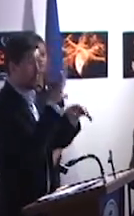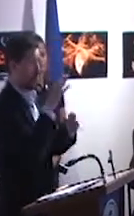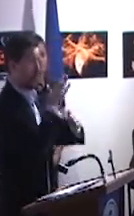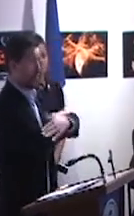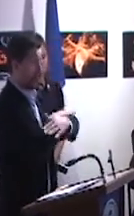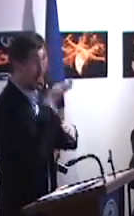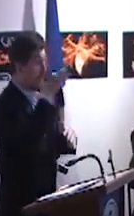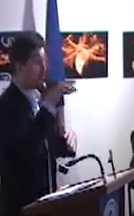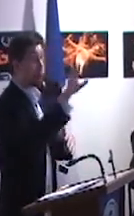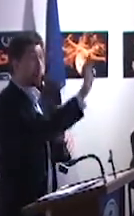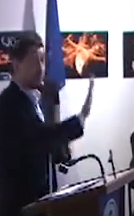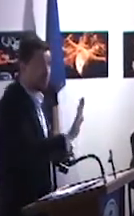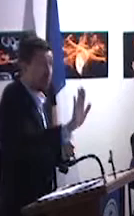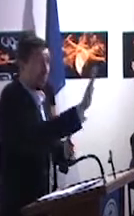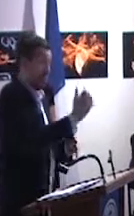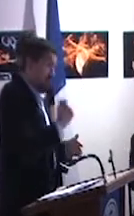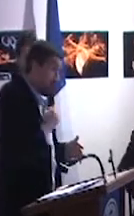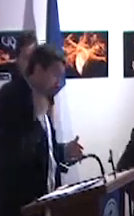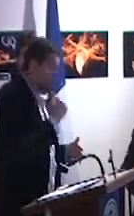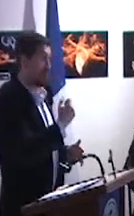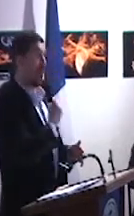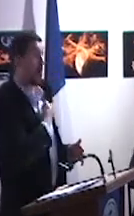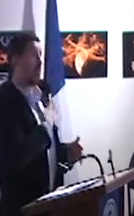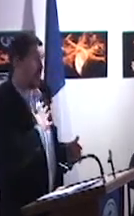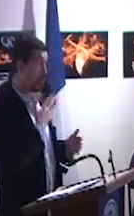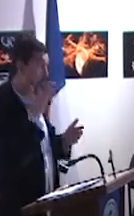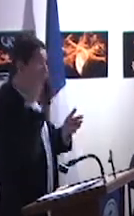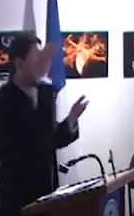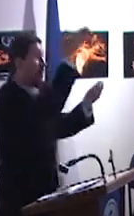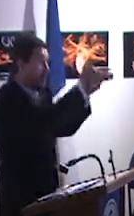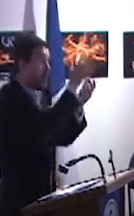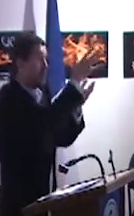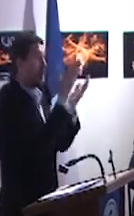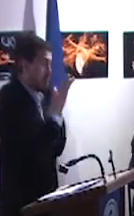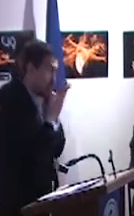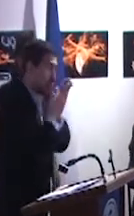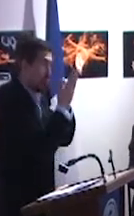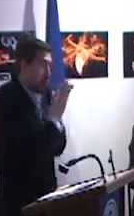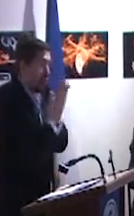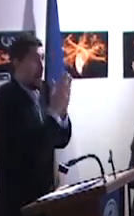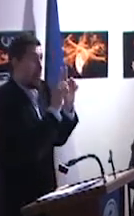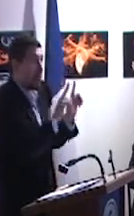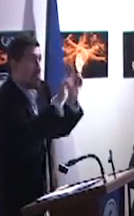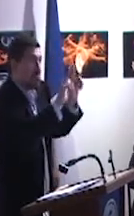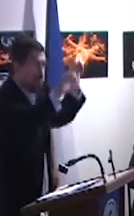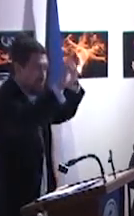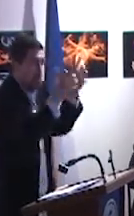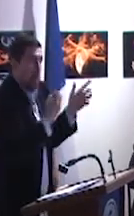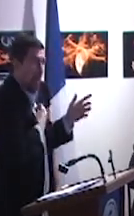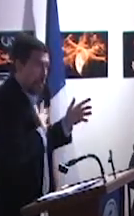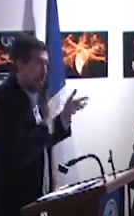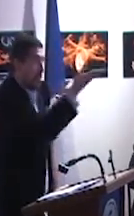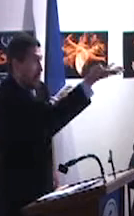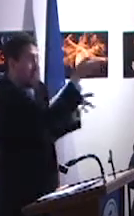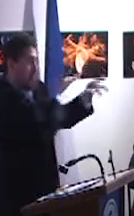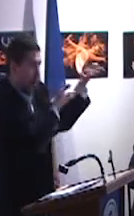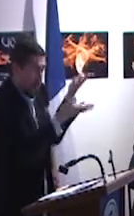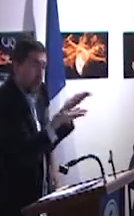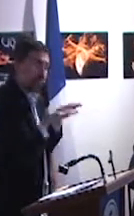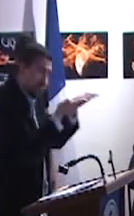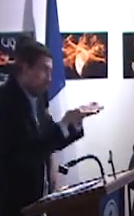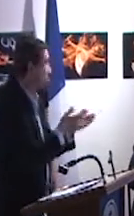Muy importante lo que el doctor nos acaba de comentar a todos, el doctor de la Embajada de Francia, la oportunidad de poder adquirir estudios